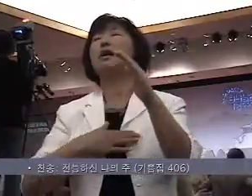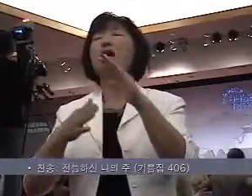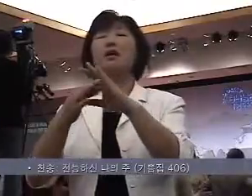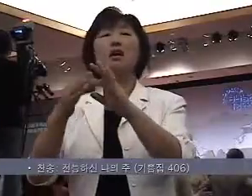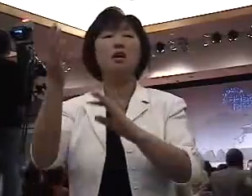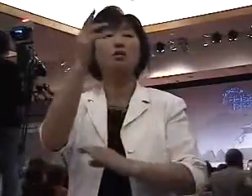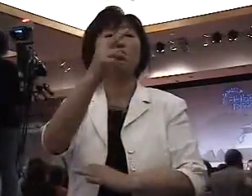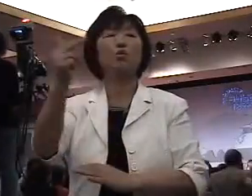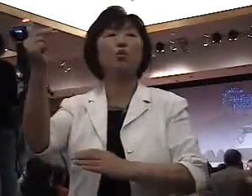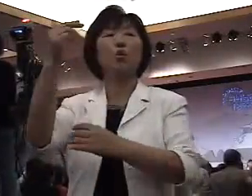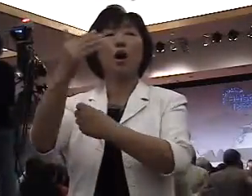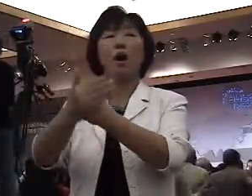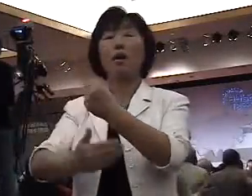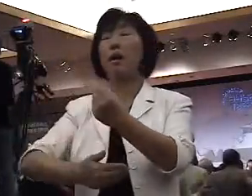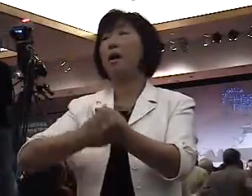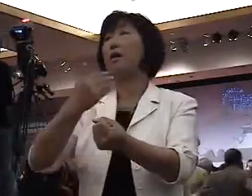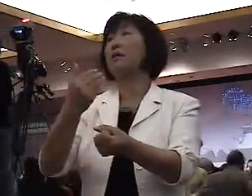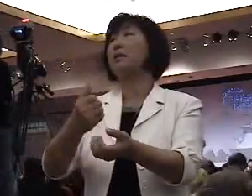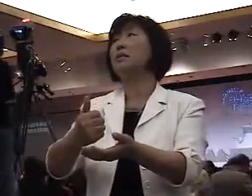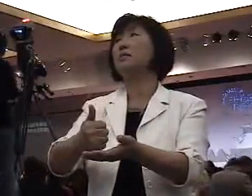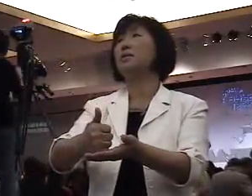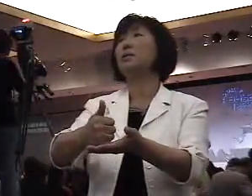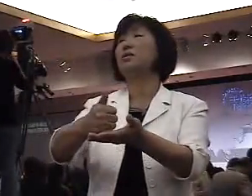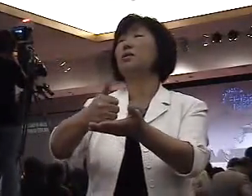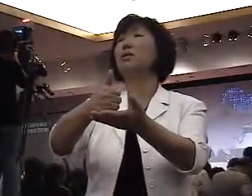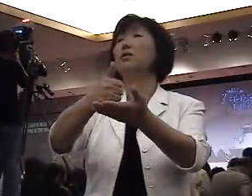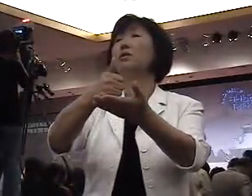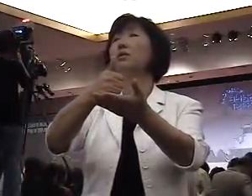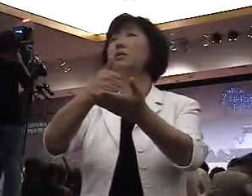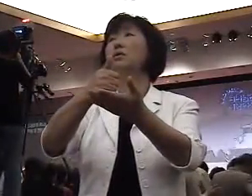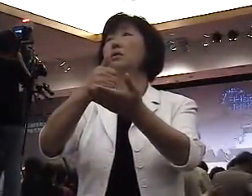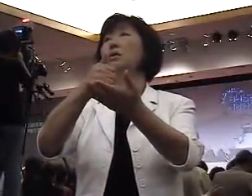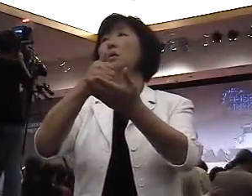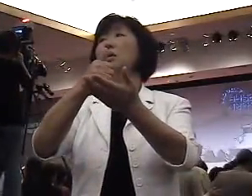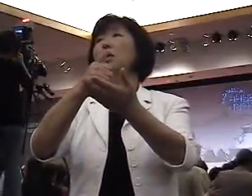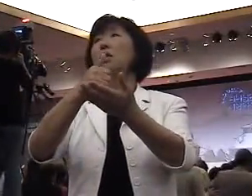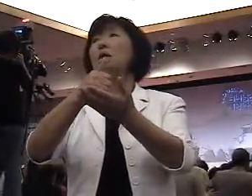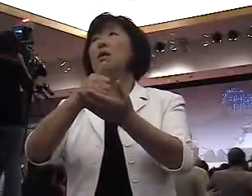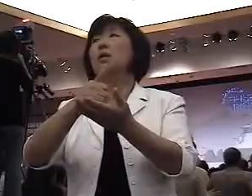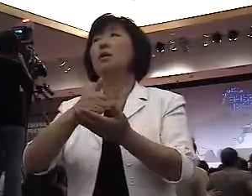전능하신 나의 주 하나님은